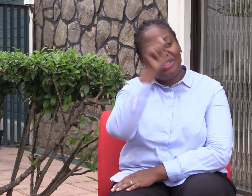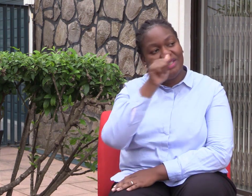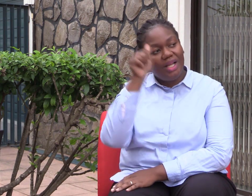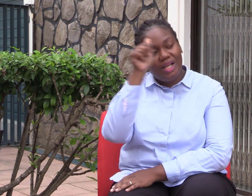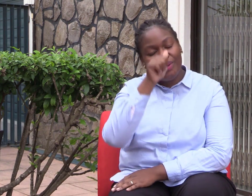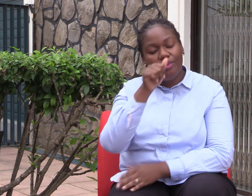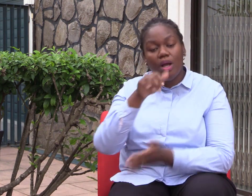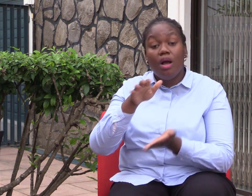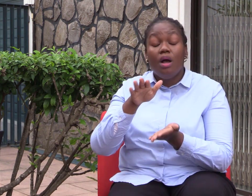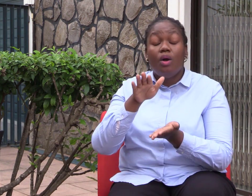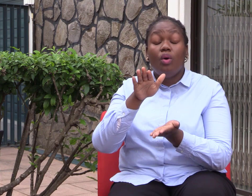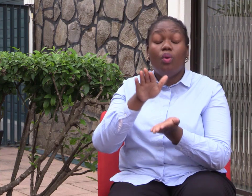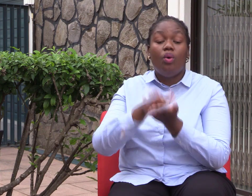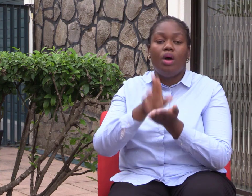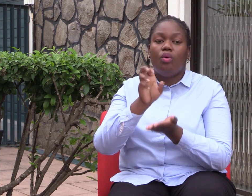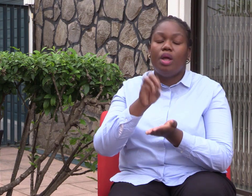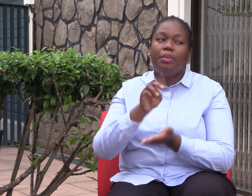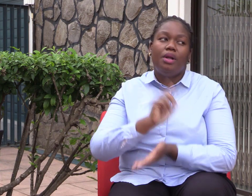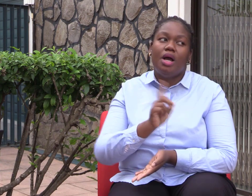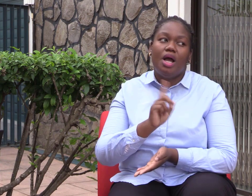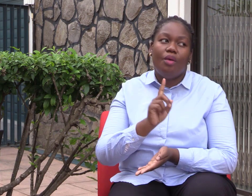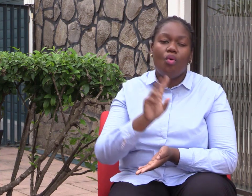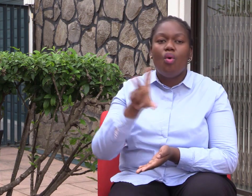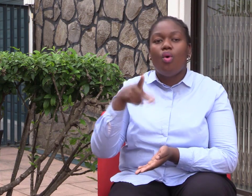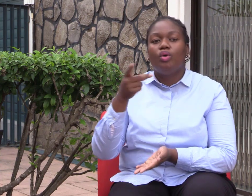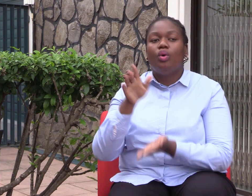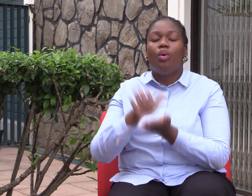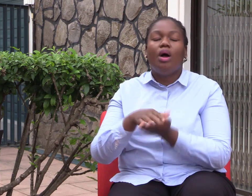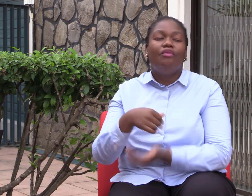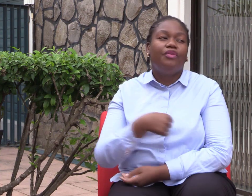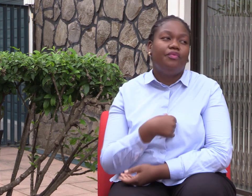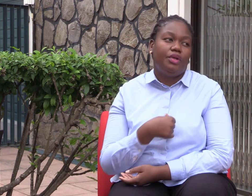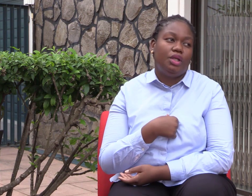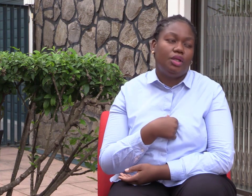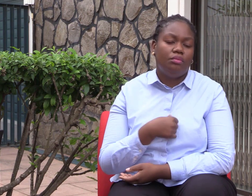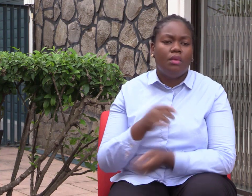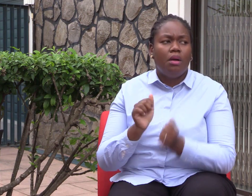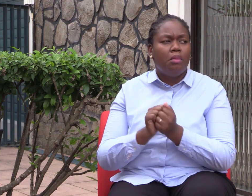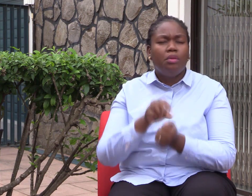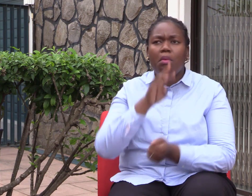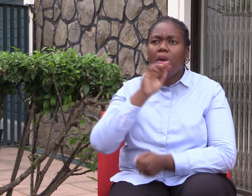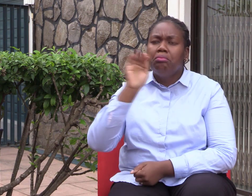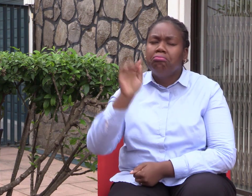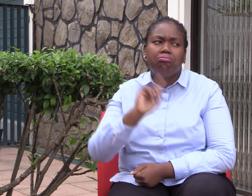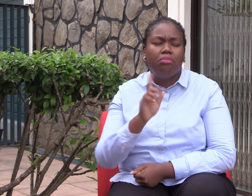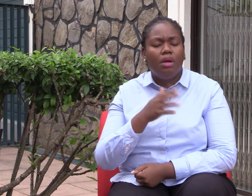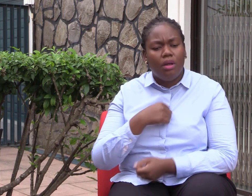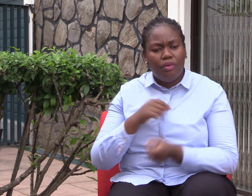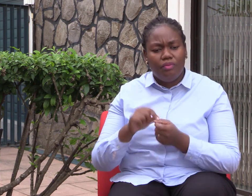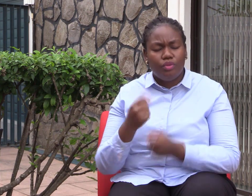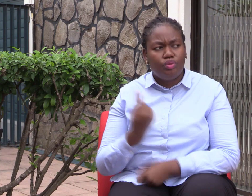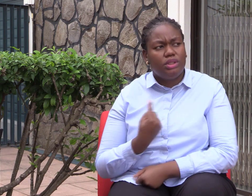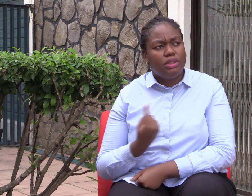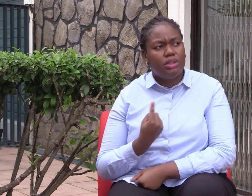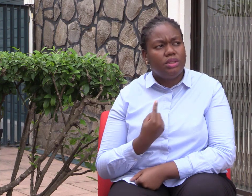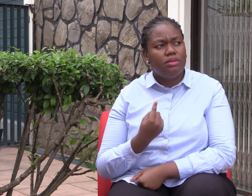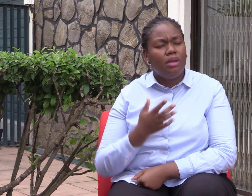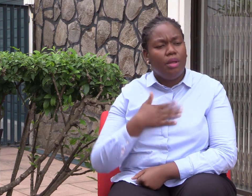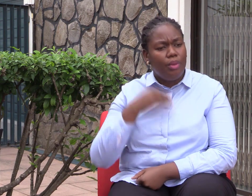E de lá fui até a uma faculdade privada e eu